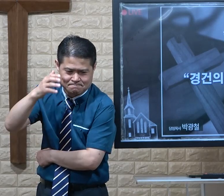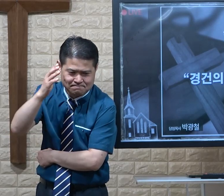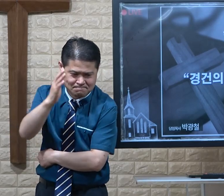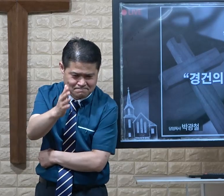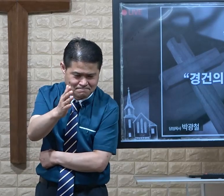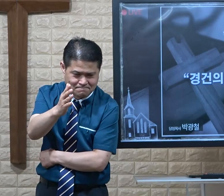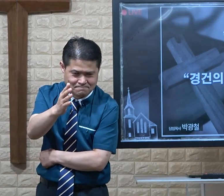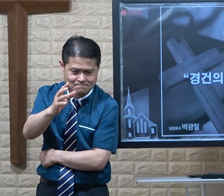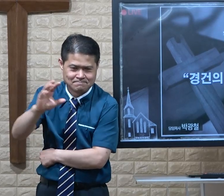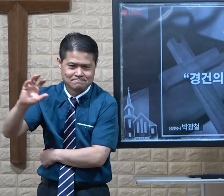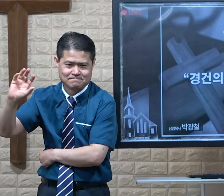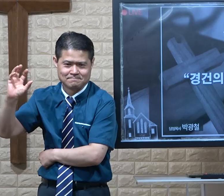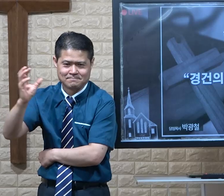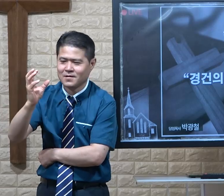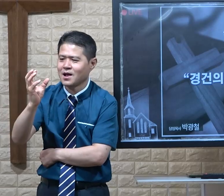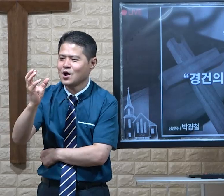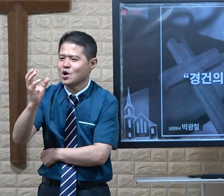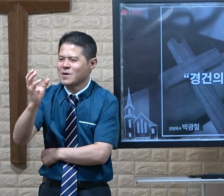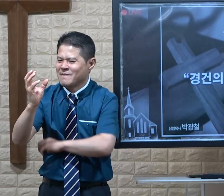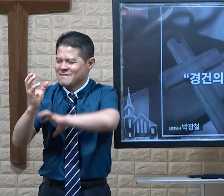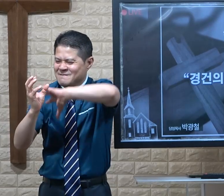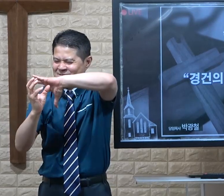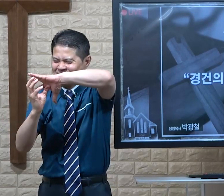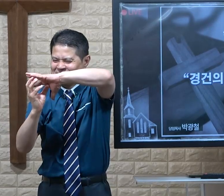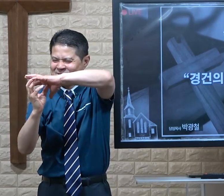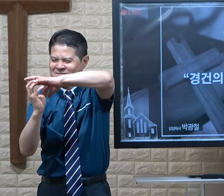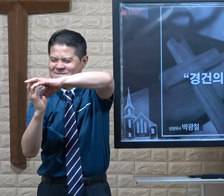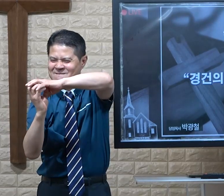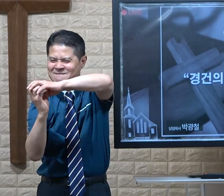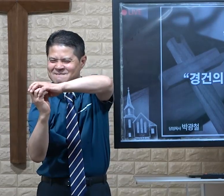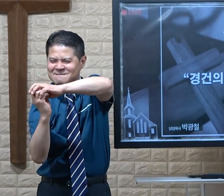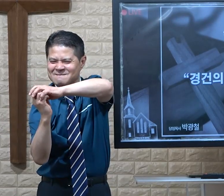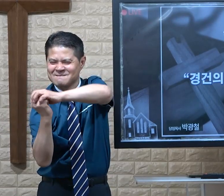그것을 감찰하시고 이 태풍 또한